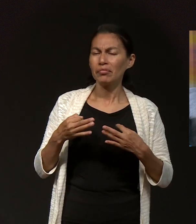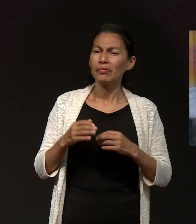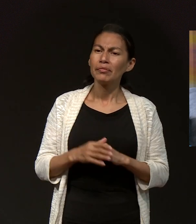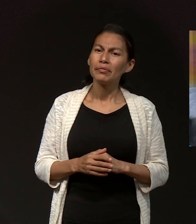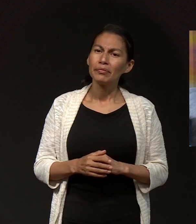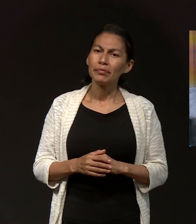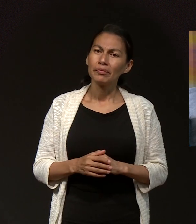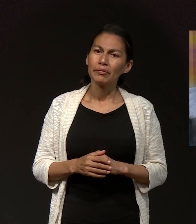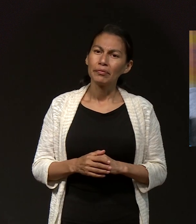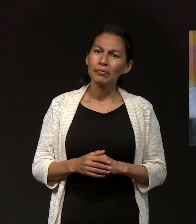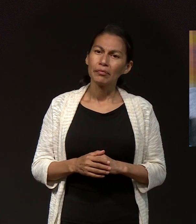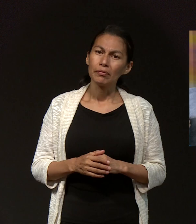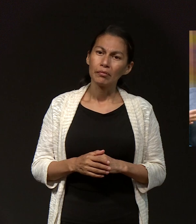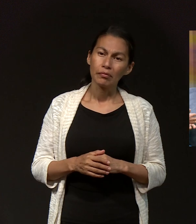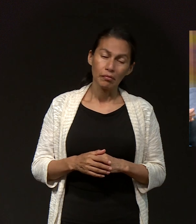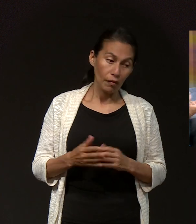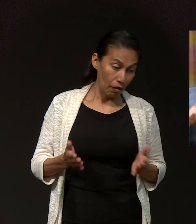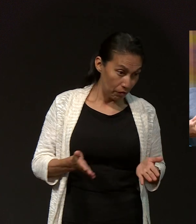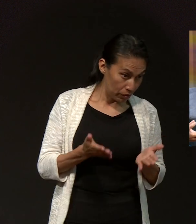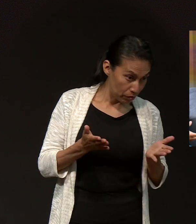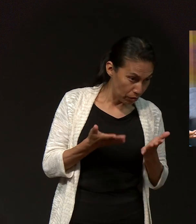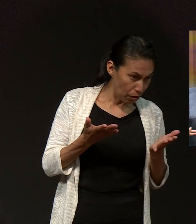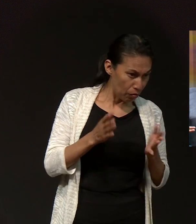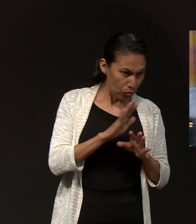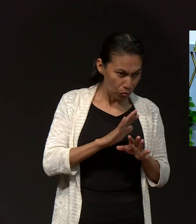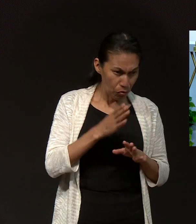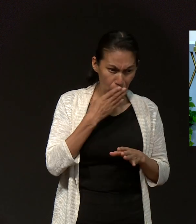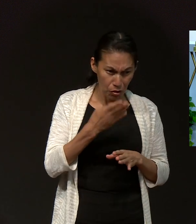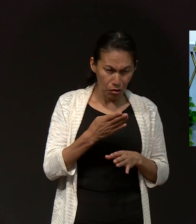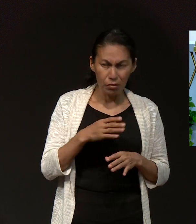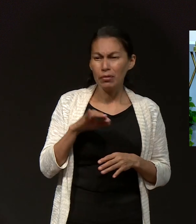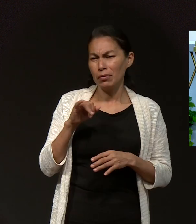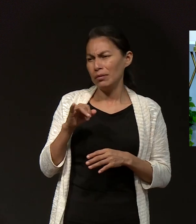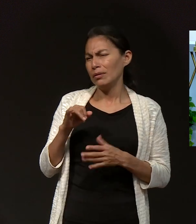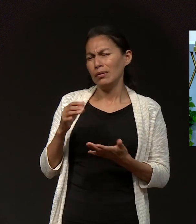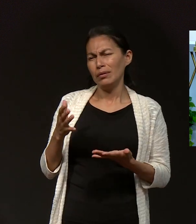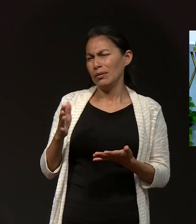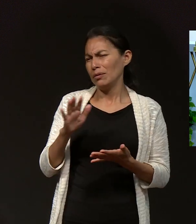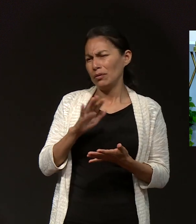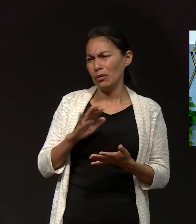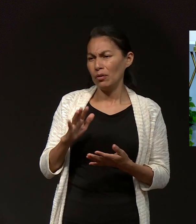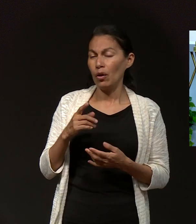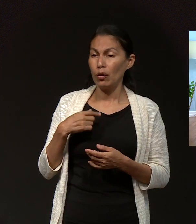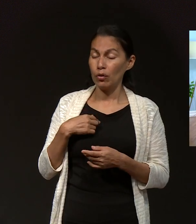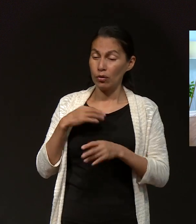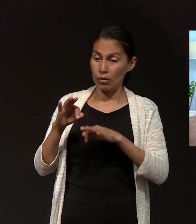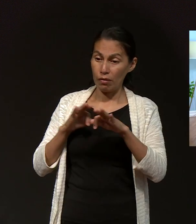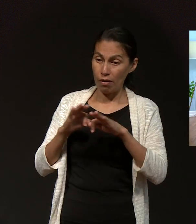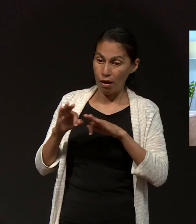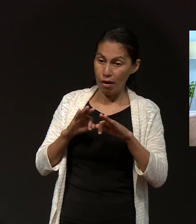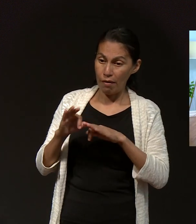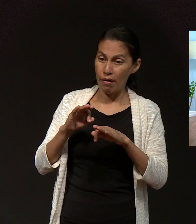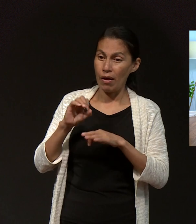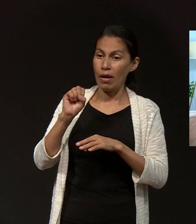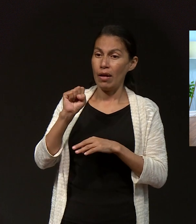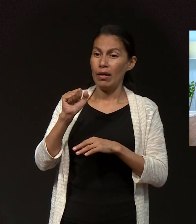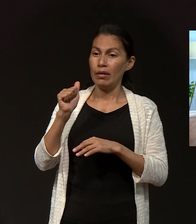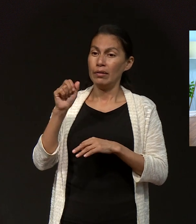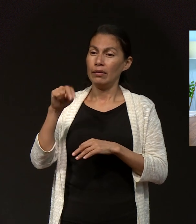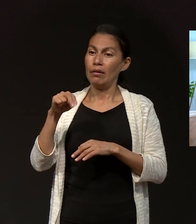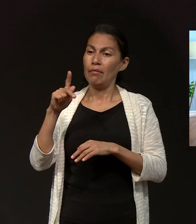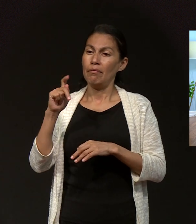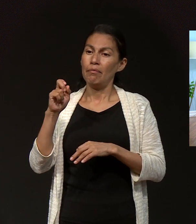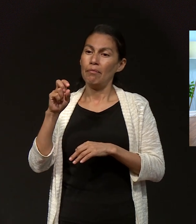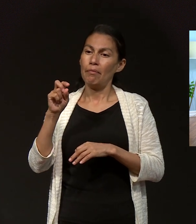hablando, estábamos bien. Progresando. Sí, sí, sí. ¿Tú trabajabas dónde? El sueño de Región Montano. Yo trabajaba en San Pedro Garza García, en un